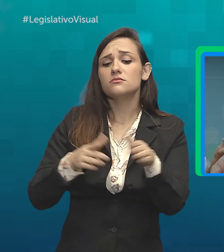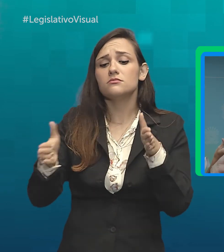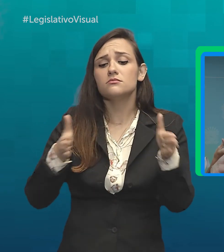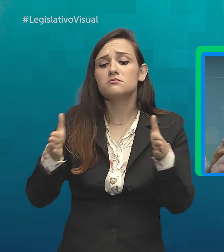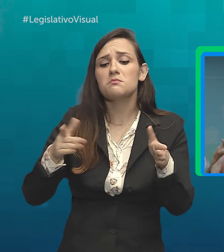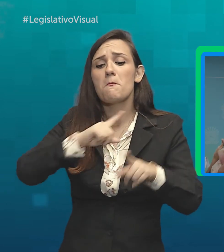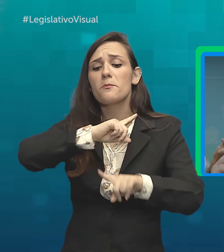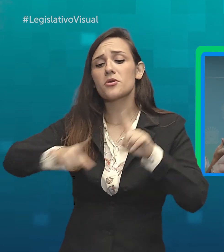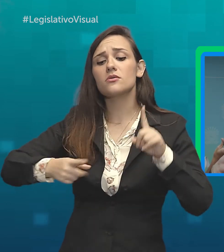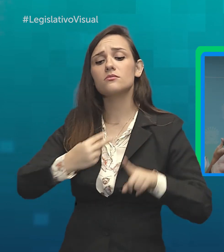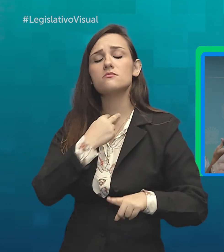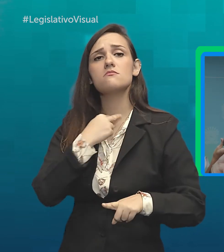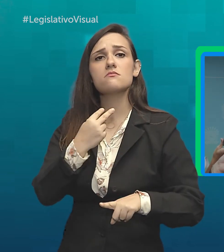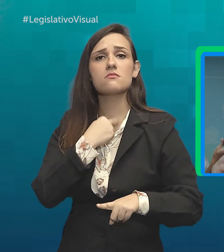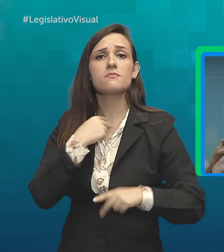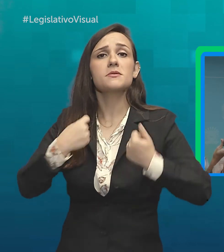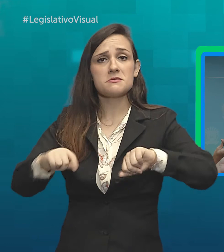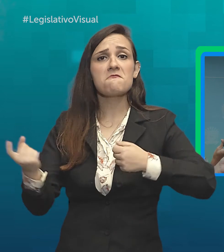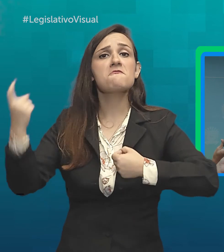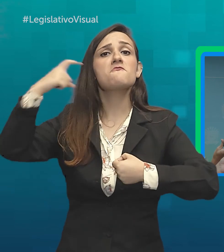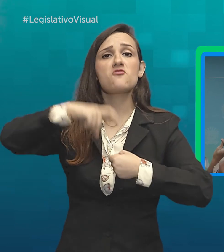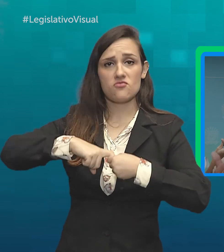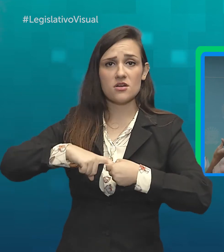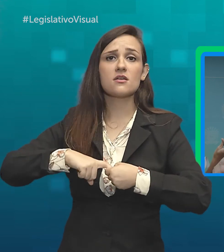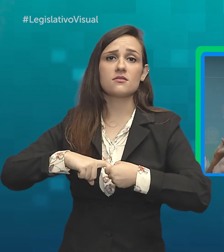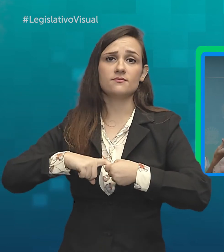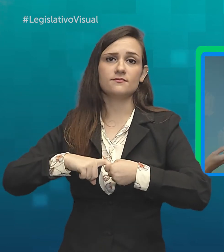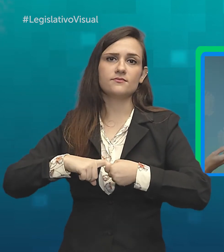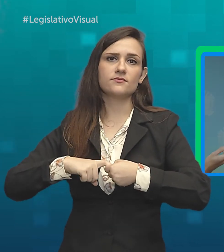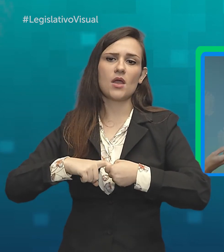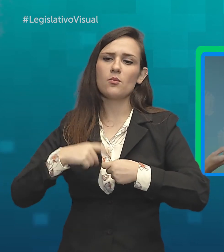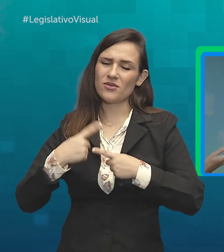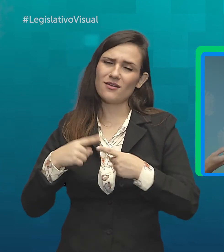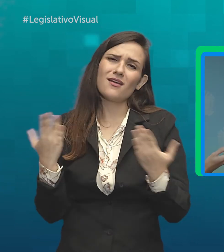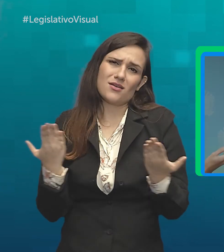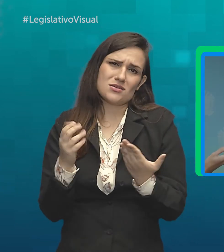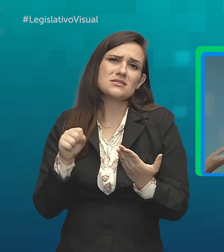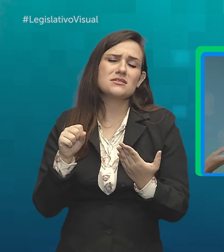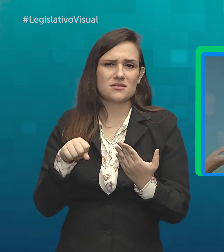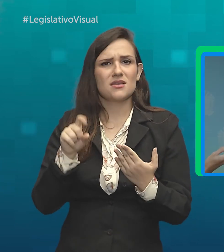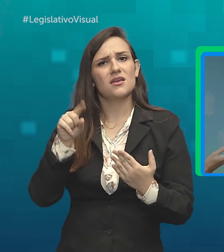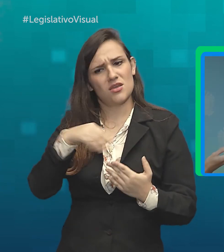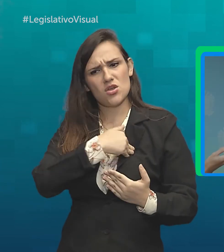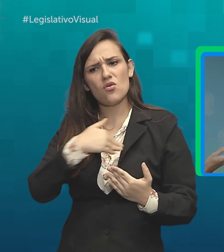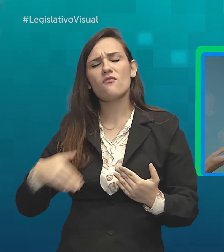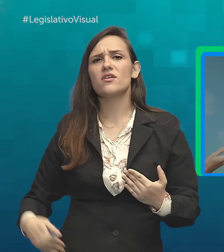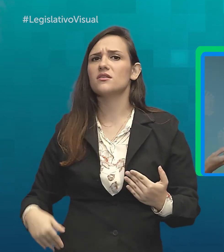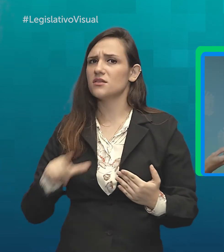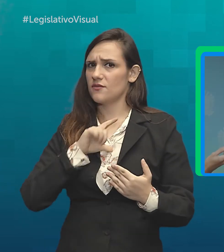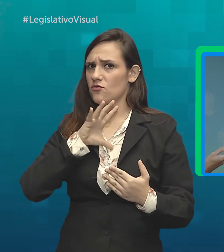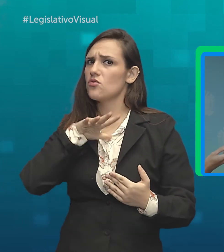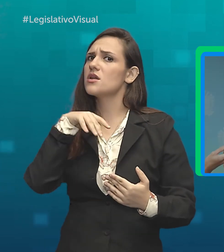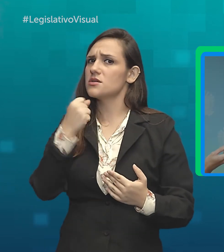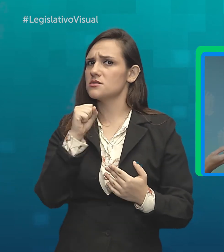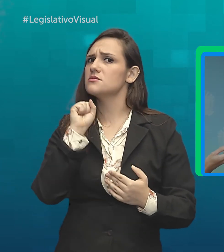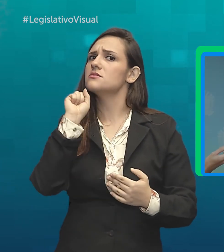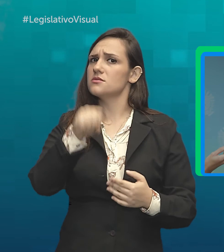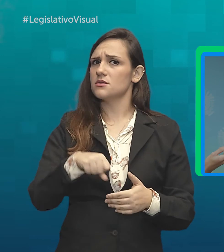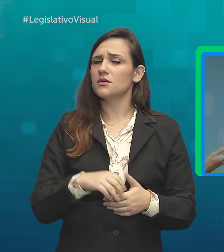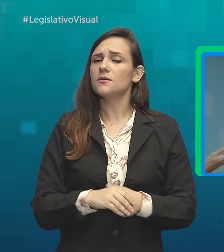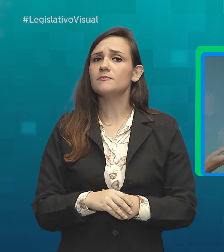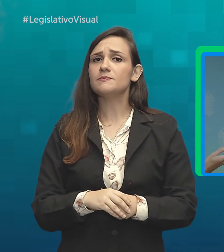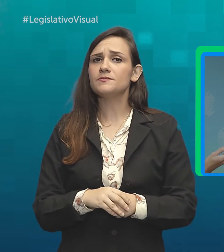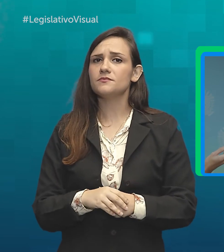lá possam procriar, possam repovoar, aumentar as espécies. Eu acho que o governador foi corajoso, determinado, junto com a sua equipe